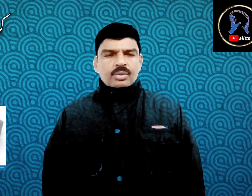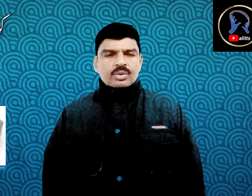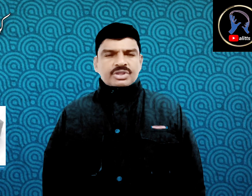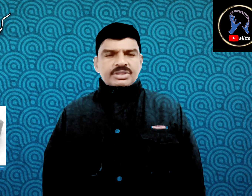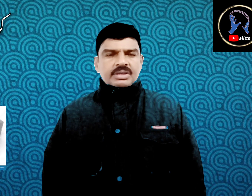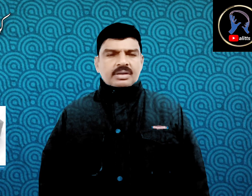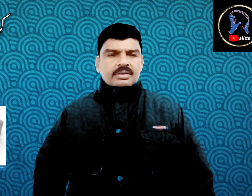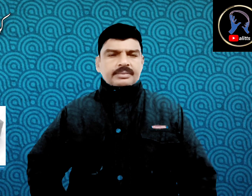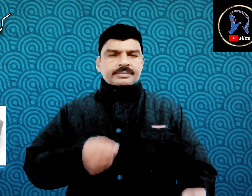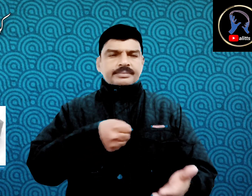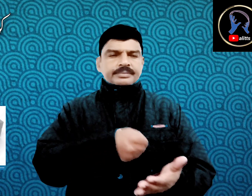कोशिश करना